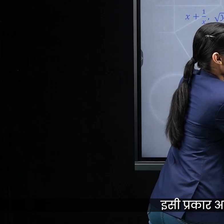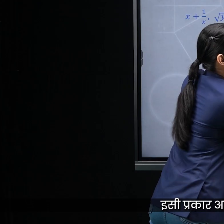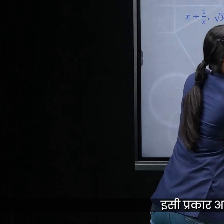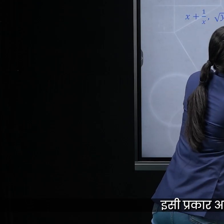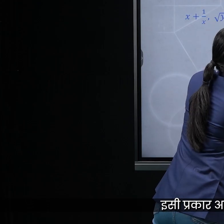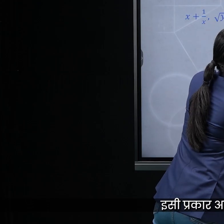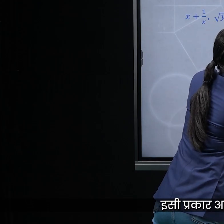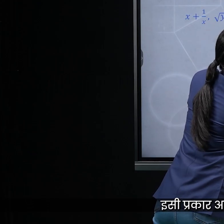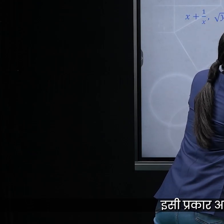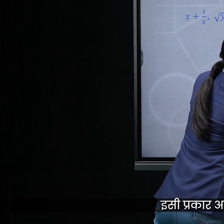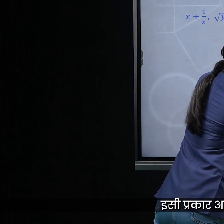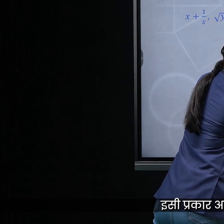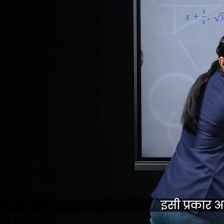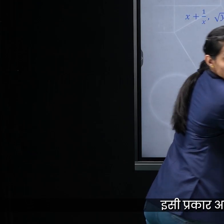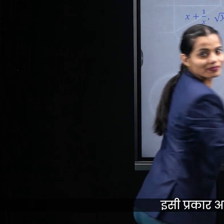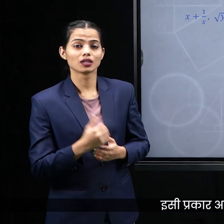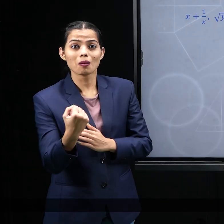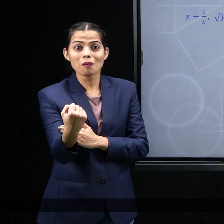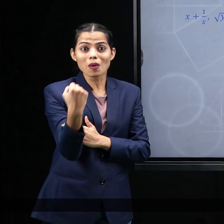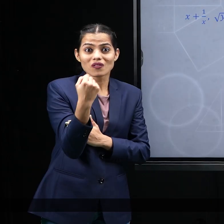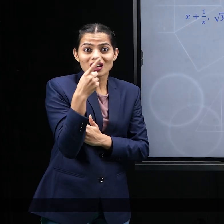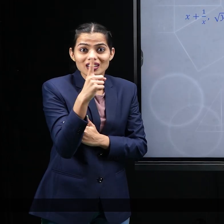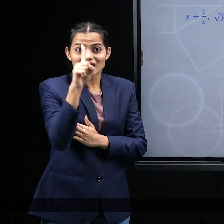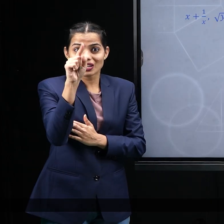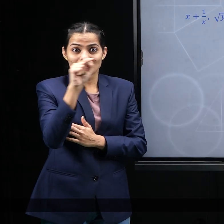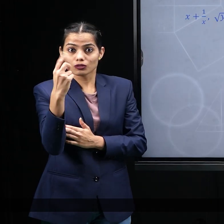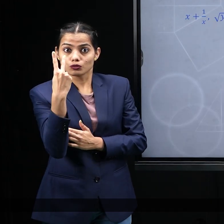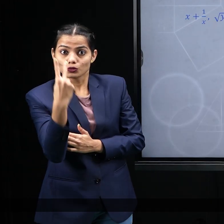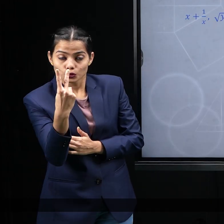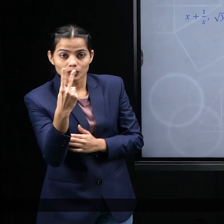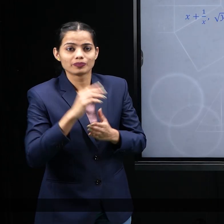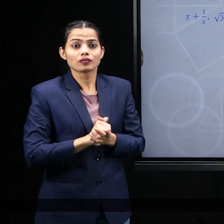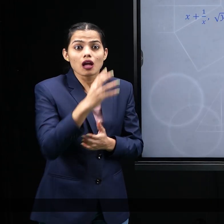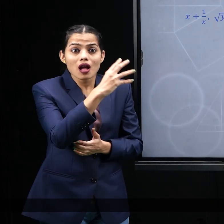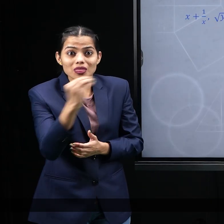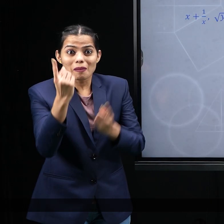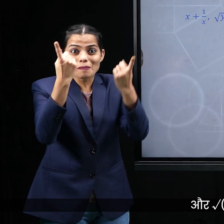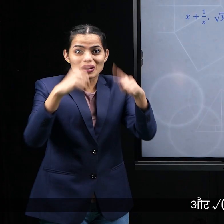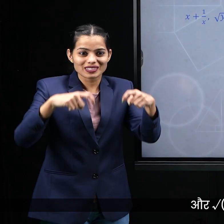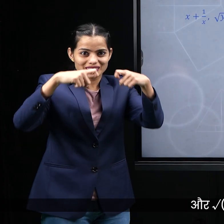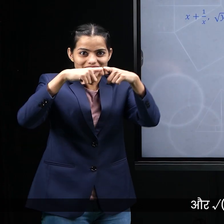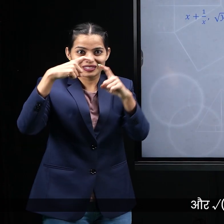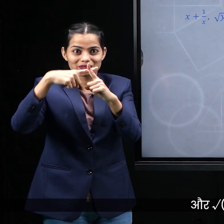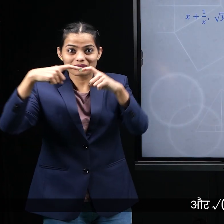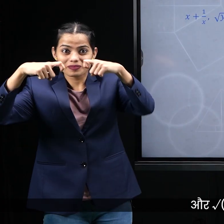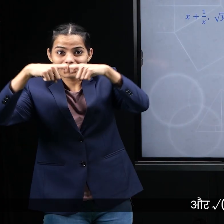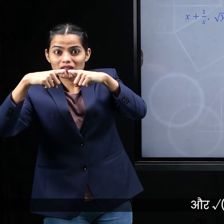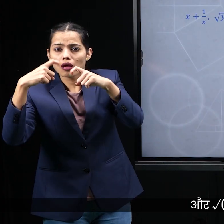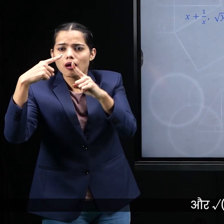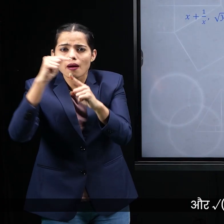y की घात 1/2 और 3 स्क्वायर रूट ऑफ